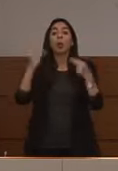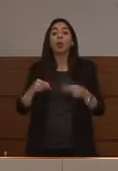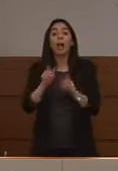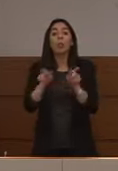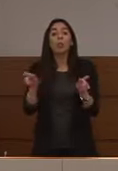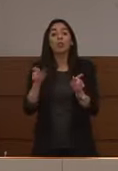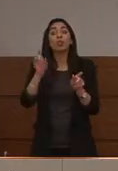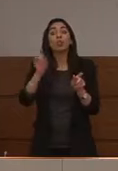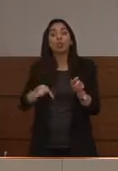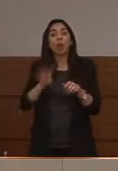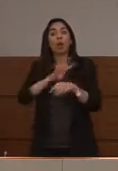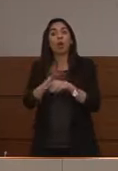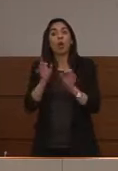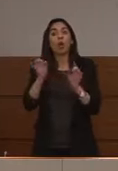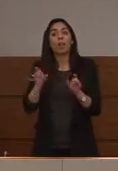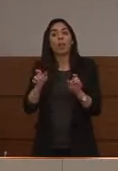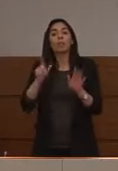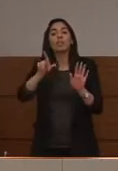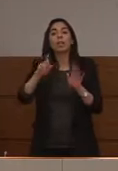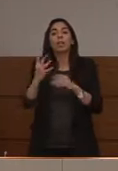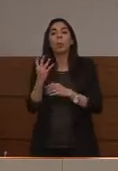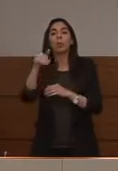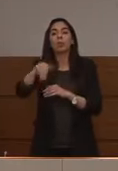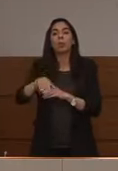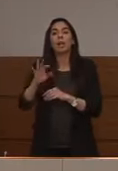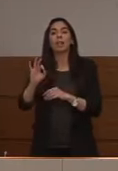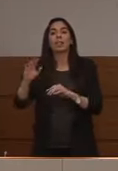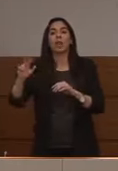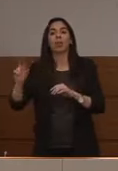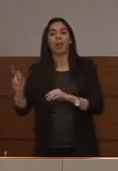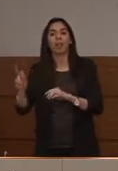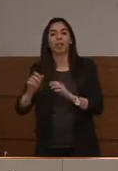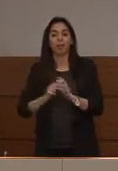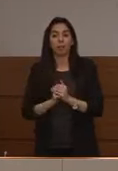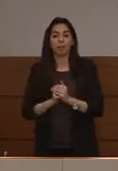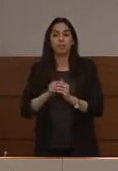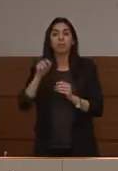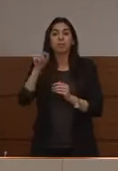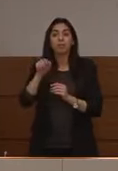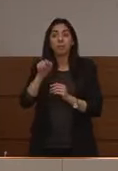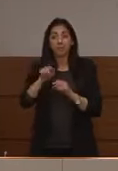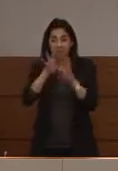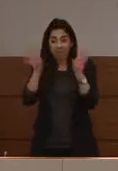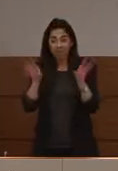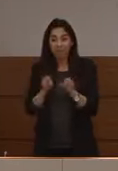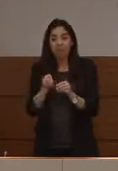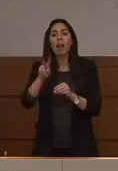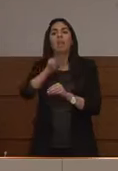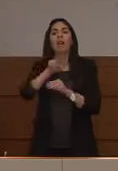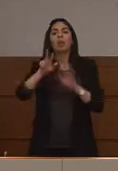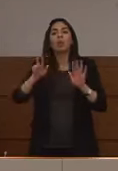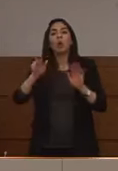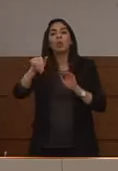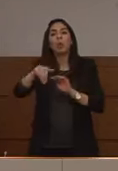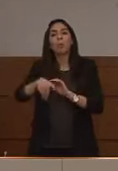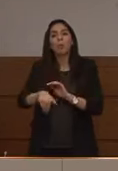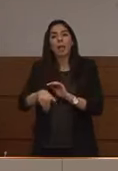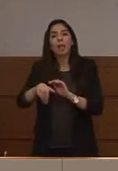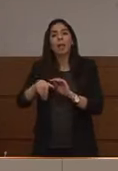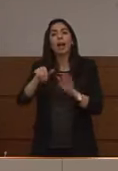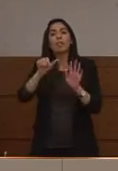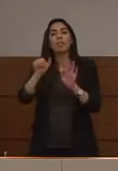54mila 0 30 di questi 28.000 697 sono in isolamento